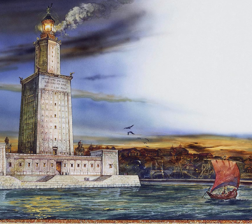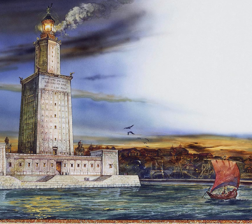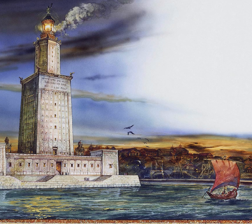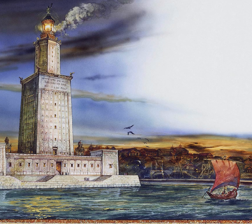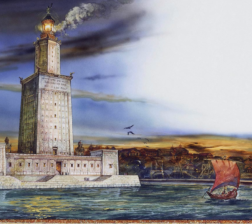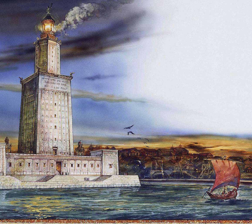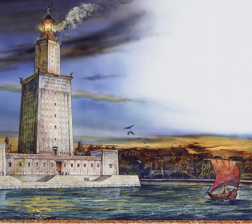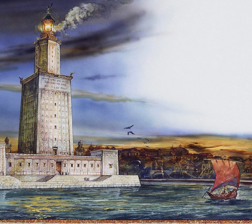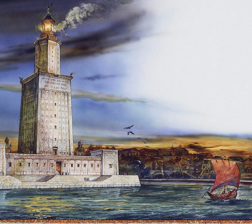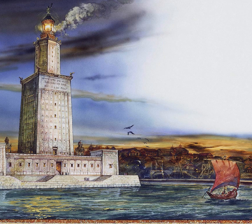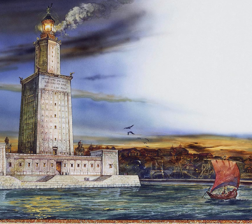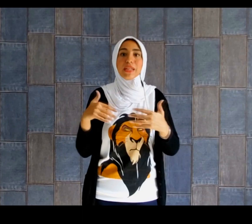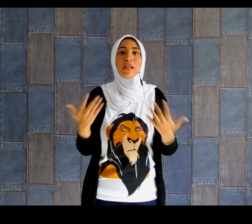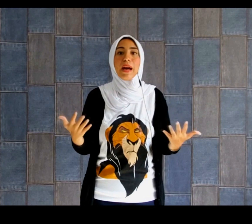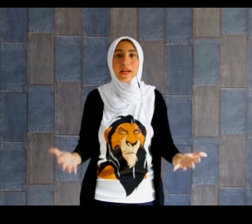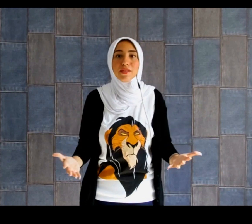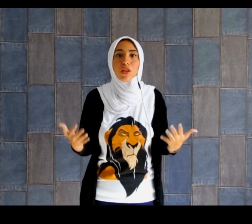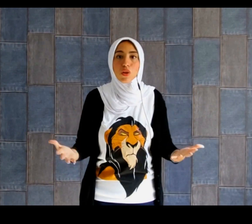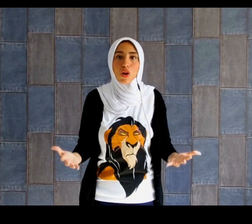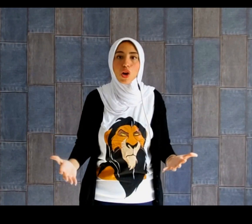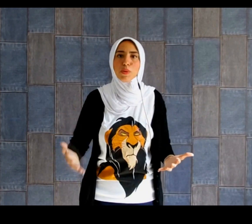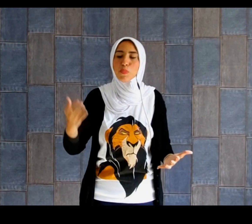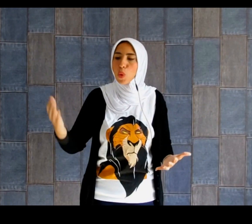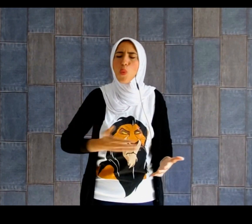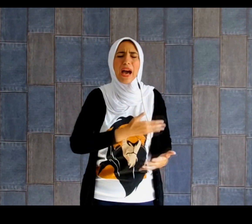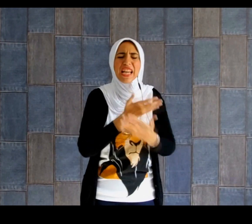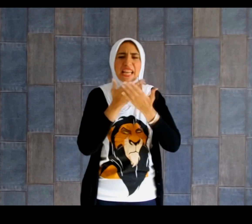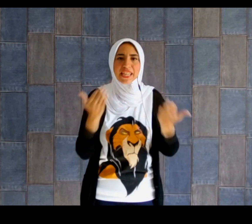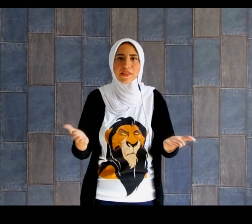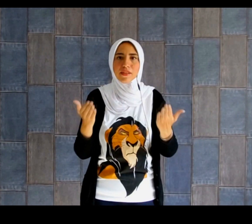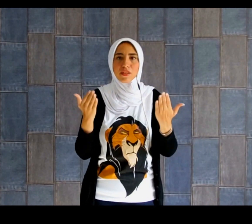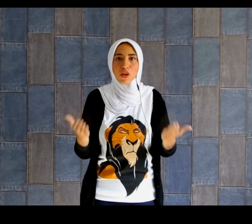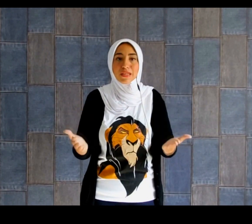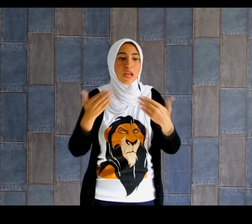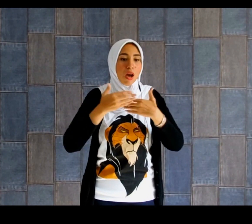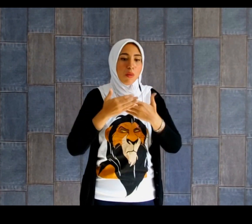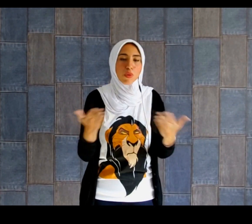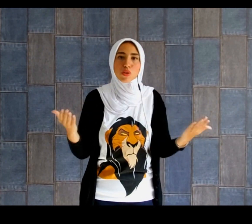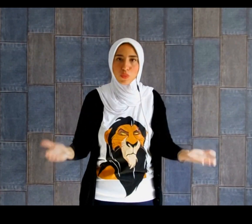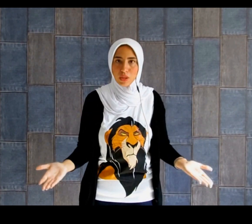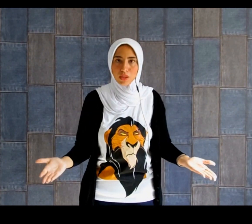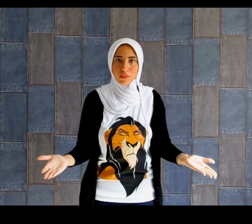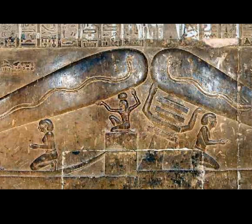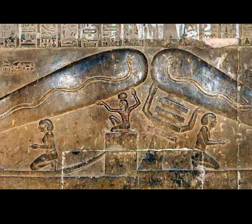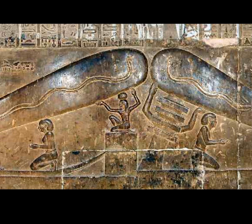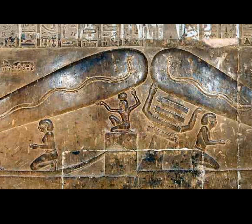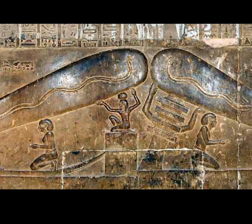الكهربا اللي كانت بتجيله من الهرم وكده انا بقى عندي طيار كهربي بقوة هيلة جدا تغطي مصر كلها بص الصورة دي